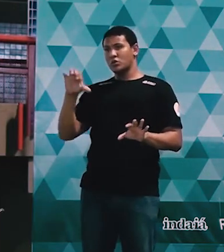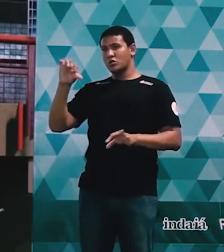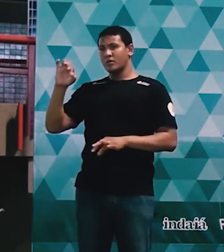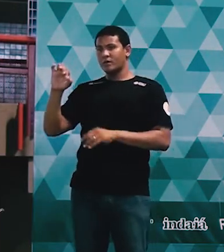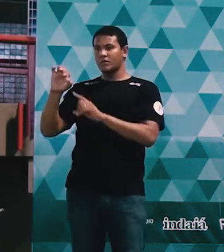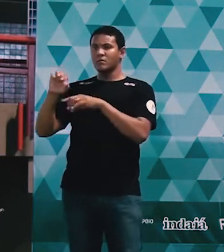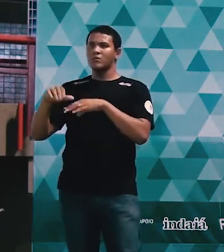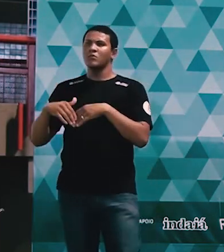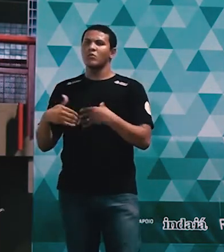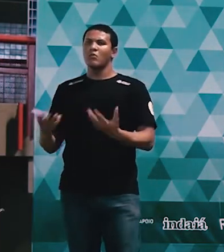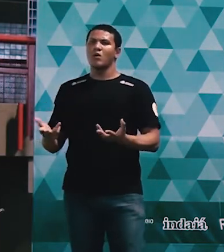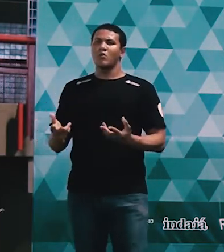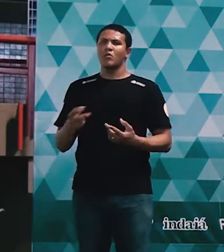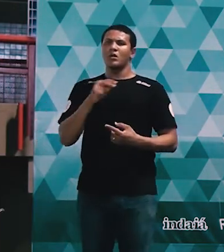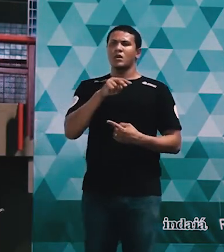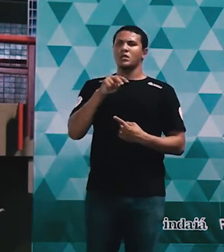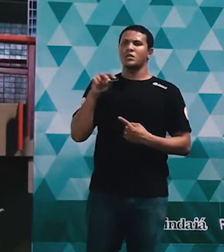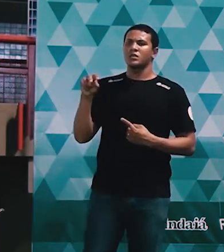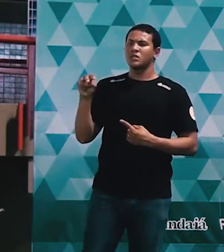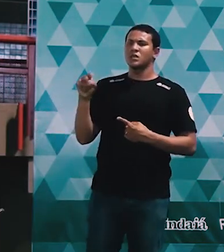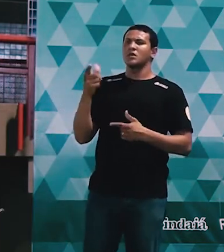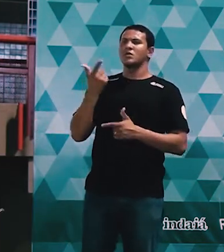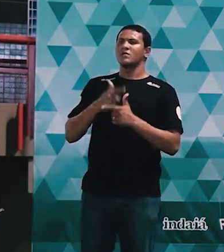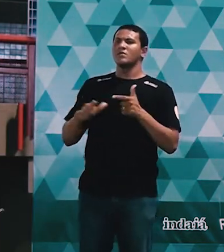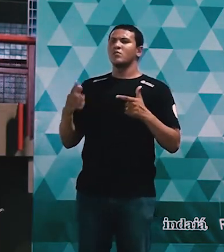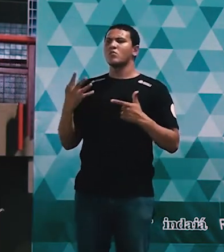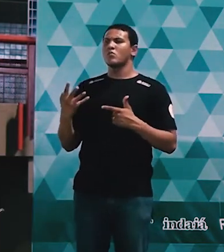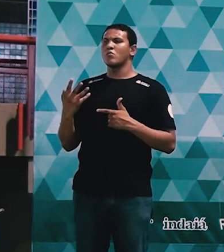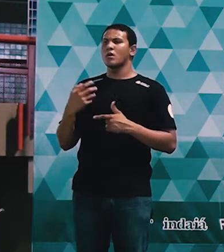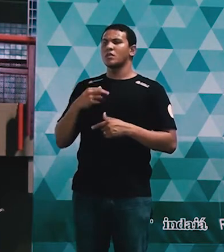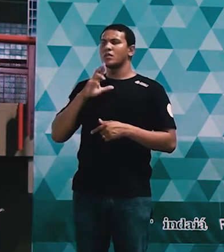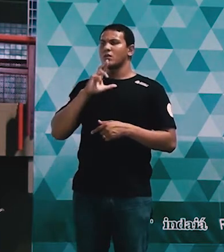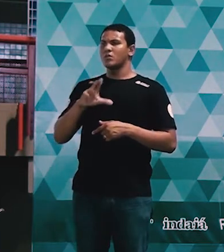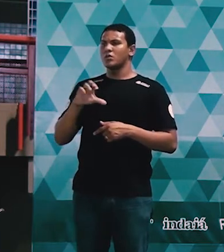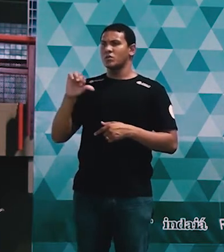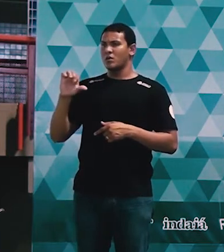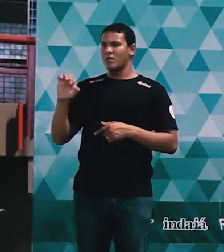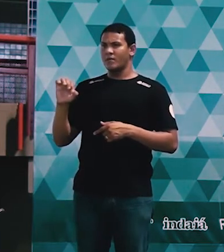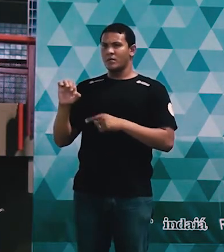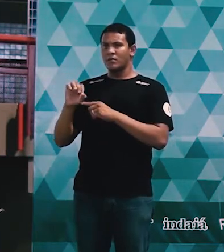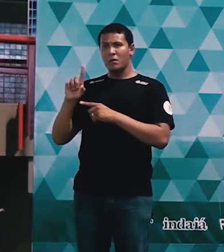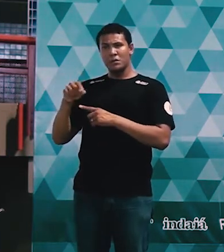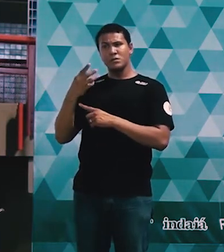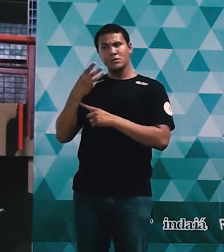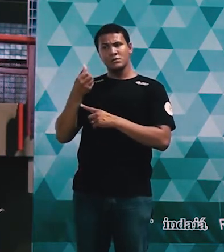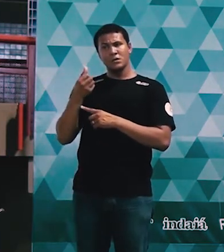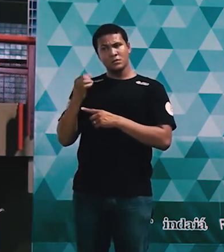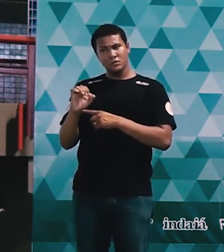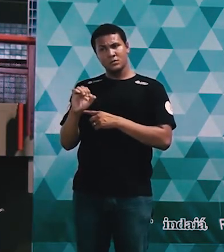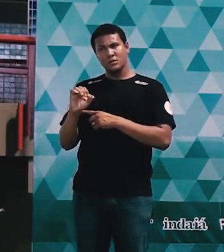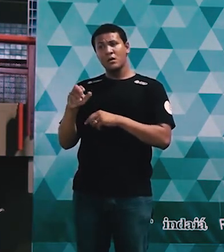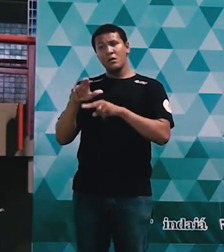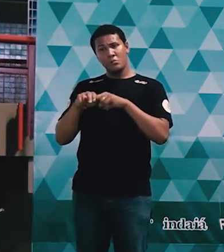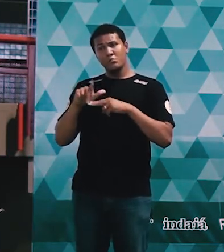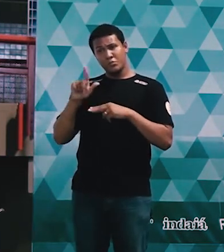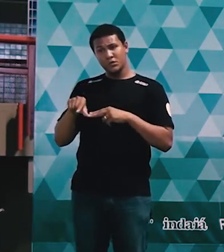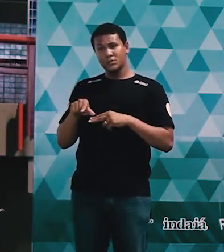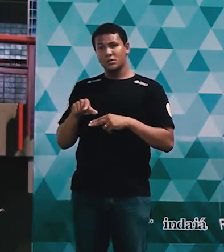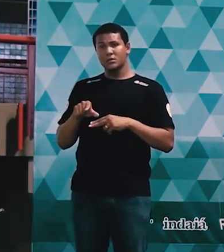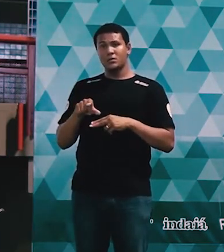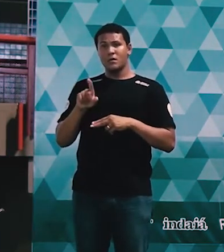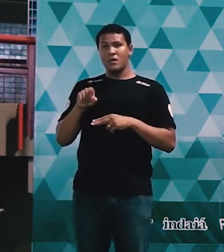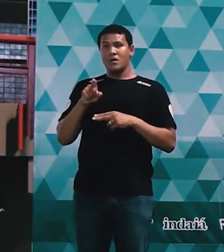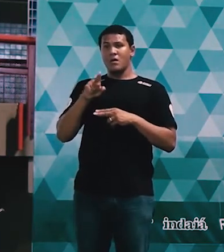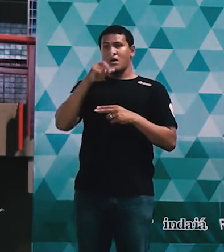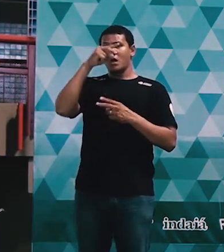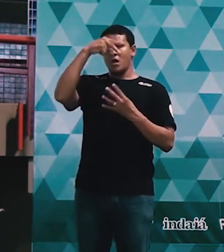número que dividido por 4 vai dar 90 como resultado? É o 360, não? Então quer dizer que N1 mais N2 mais